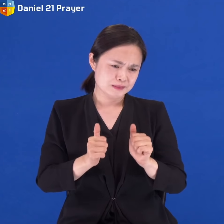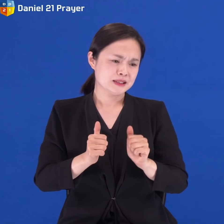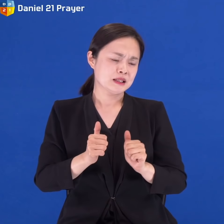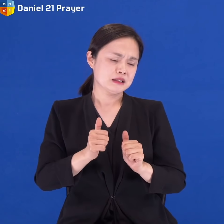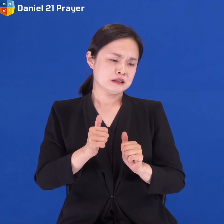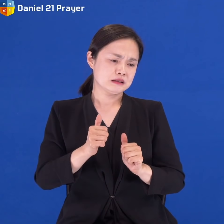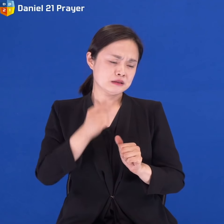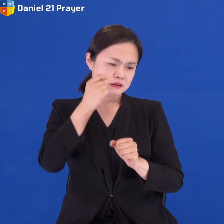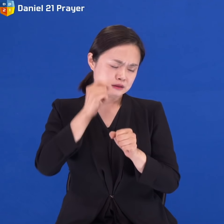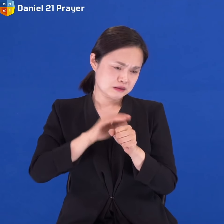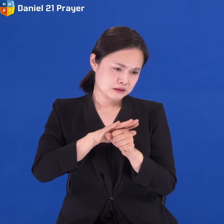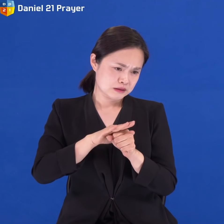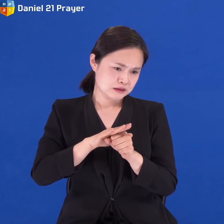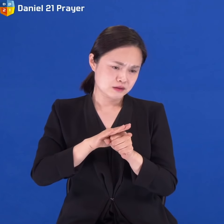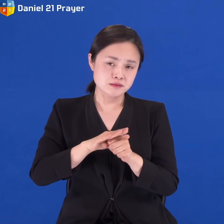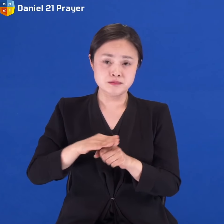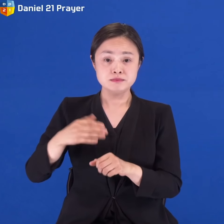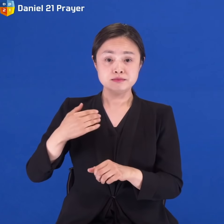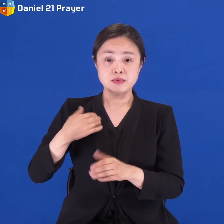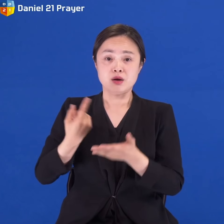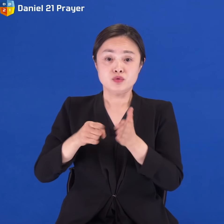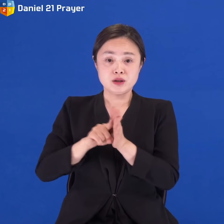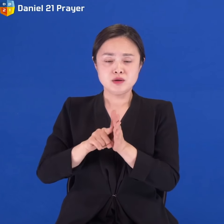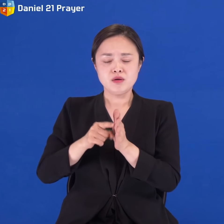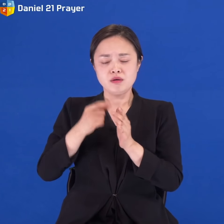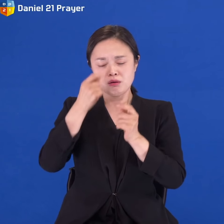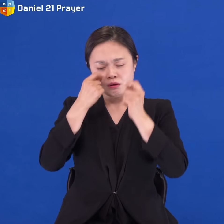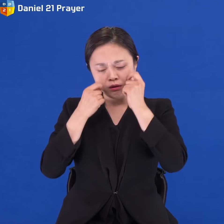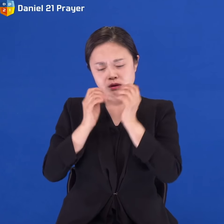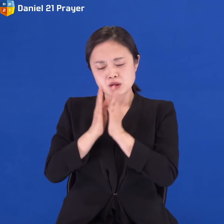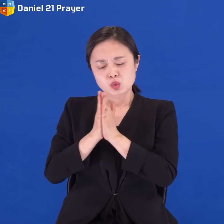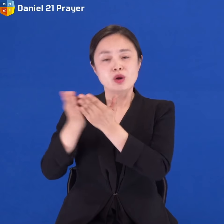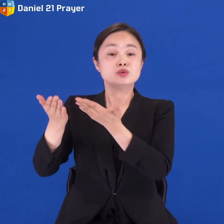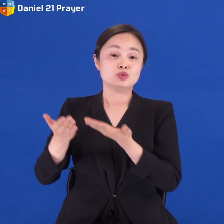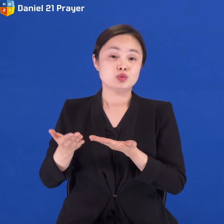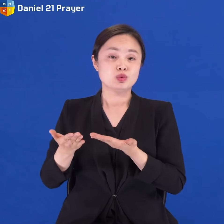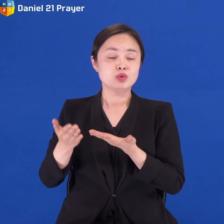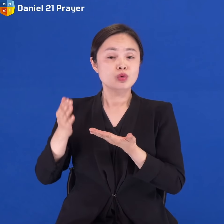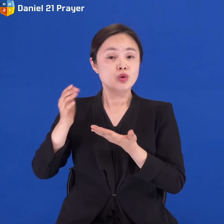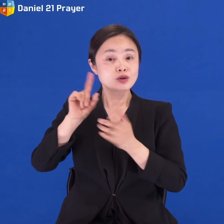너가 쓸 데가 있단다. 제가 또다시 외쳤습니다. 그 뒷날.